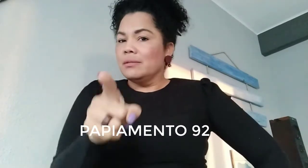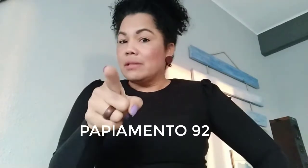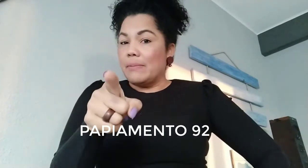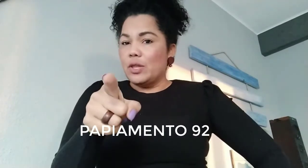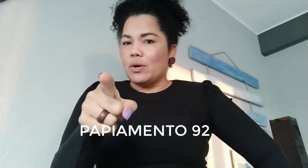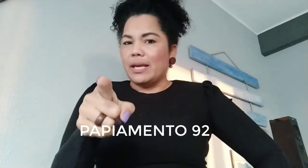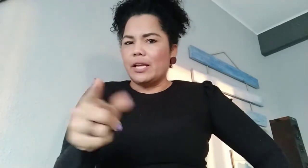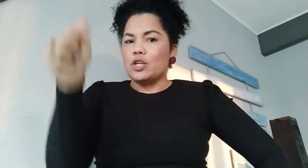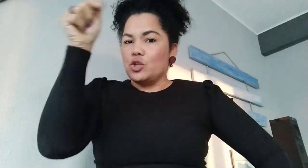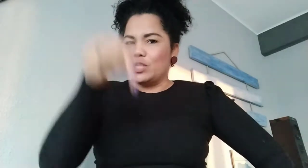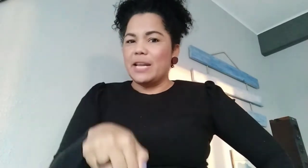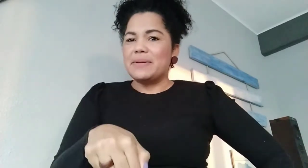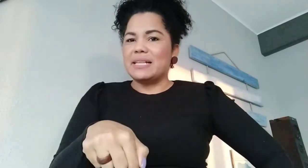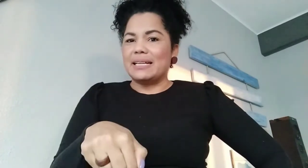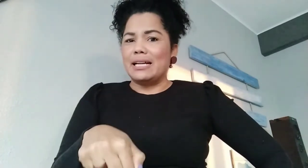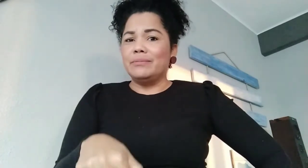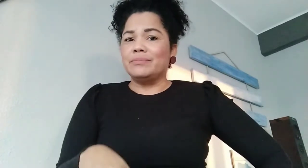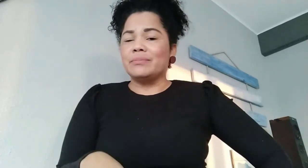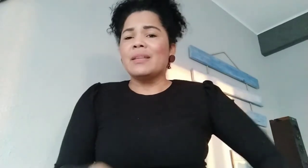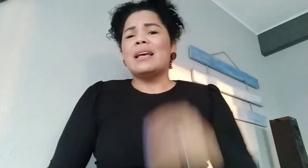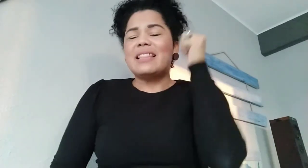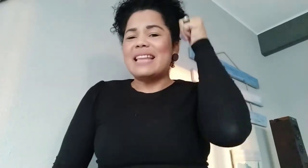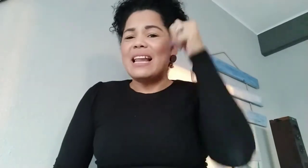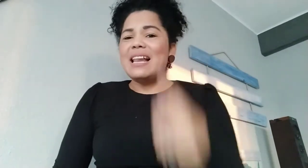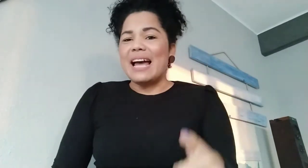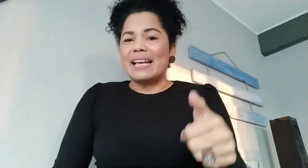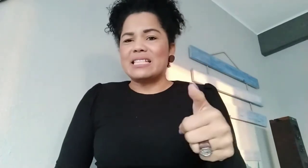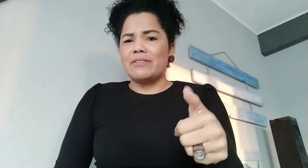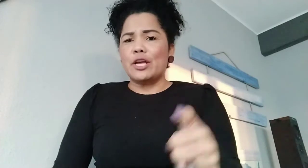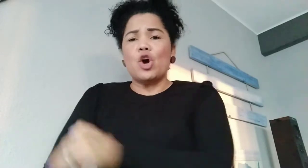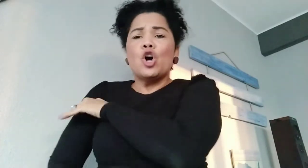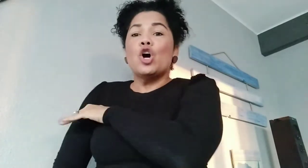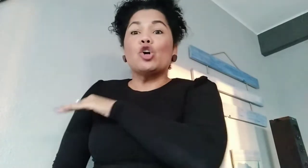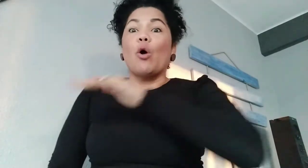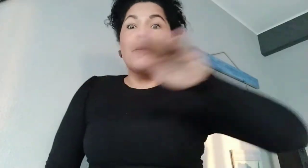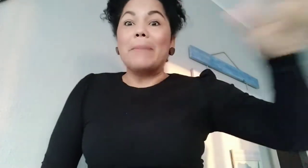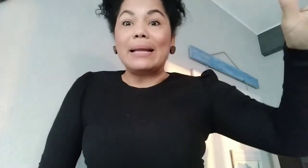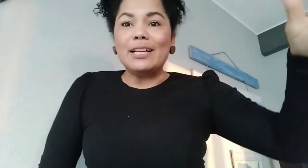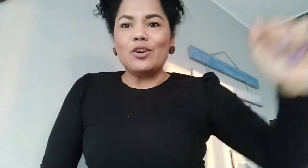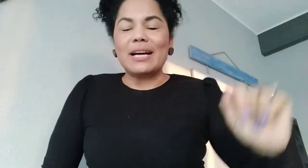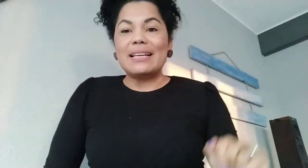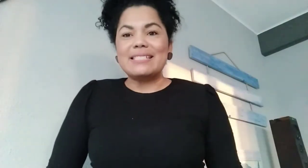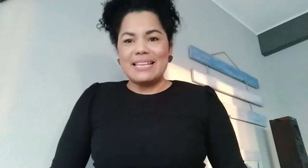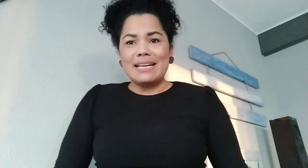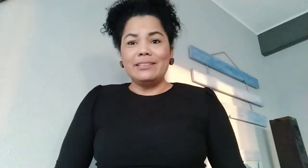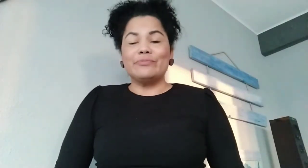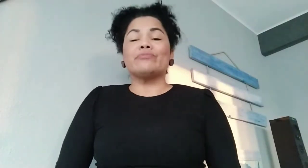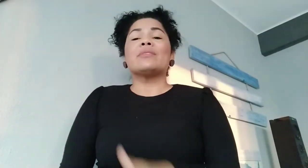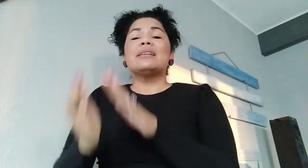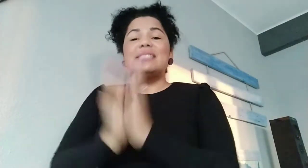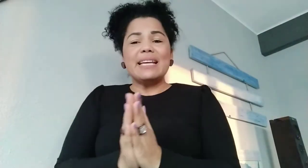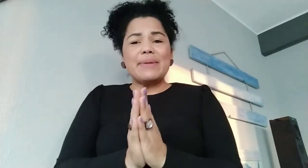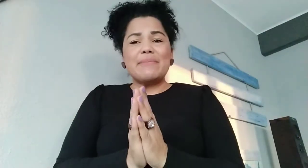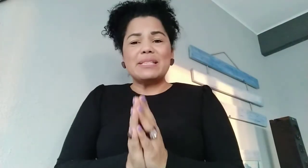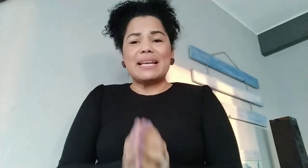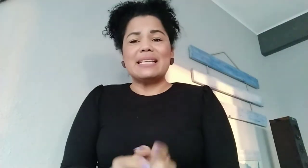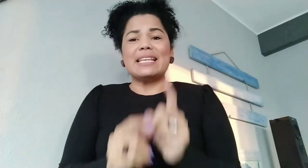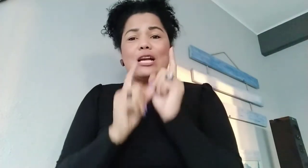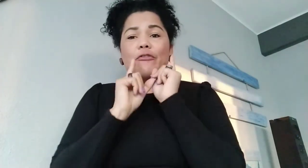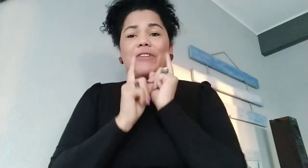te invito a que suscribas a este canal, dale like a este video, compártelo a cada esquina. Sígueme en mis redes que tengo